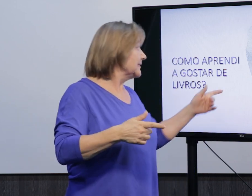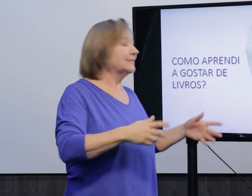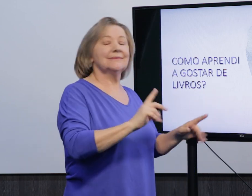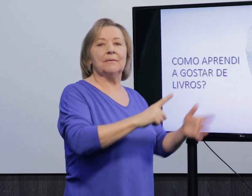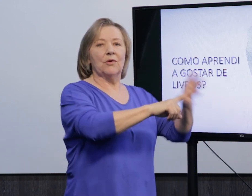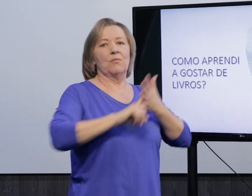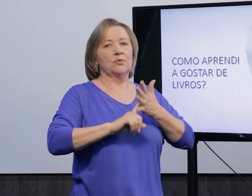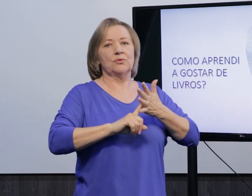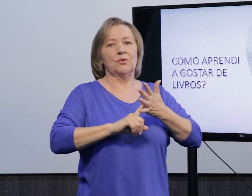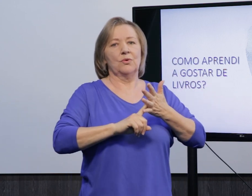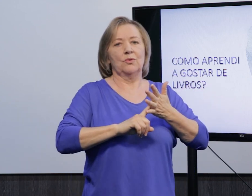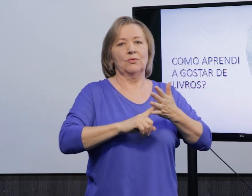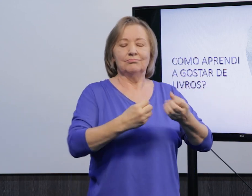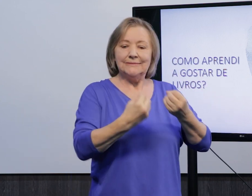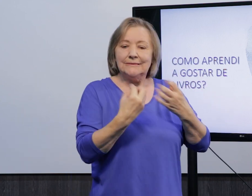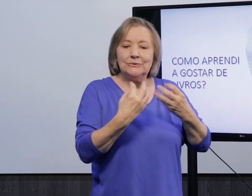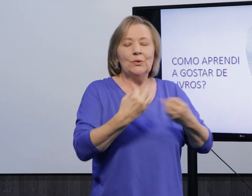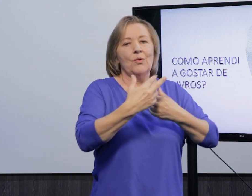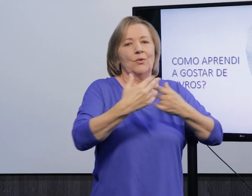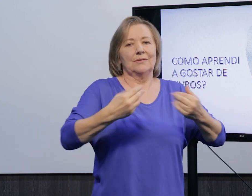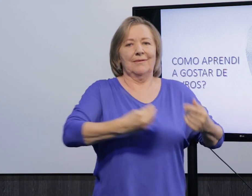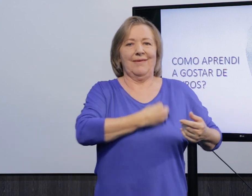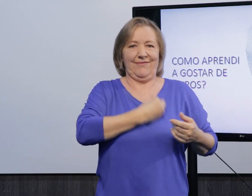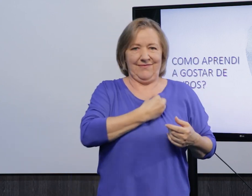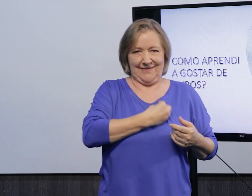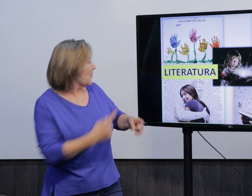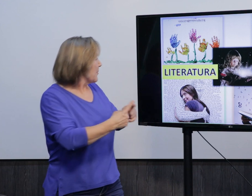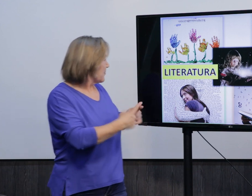né mas a leitura ela me ensinou muitas coisas para minha vida